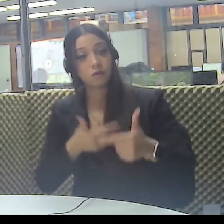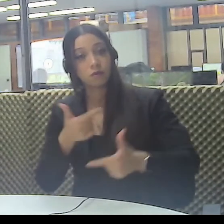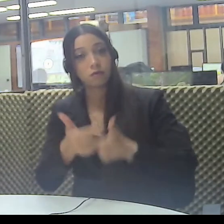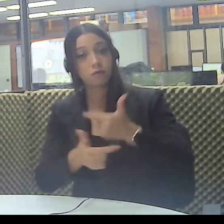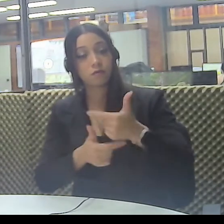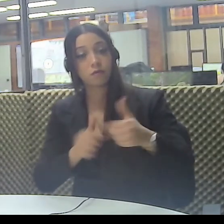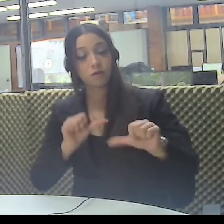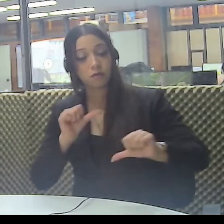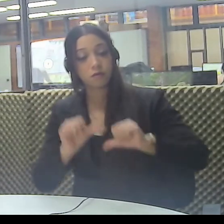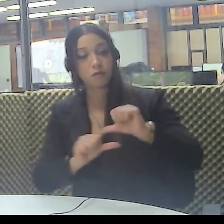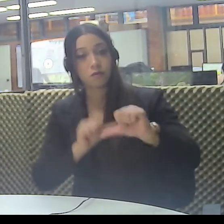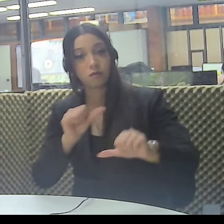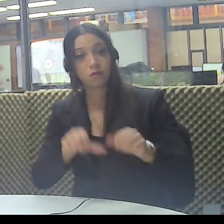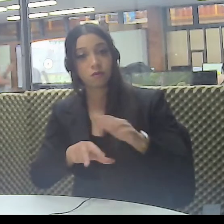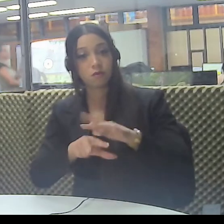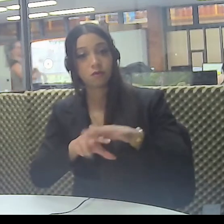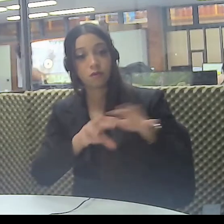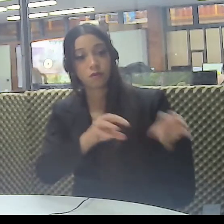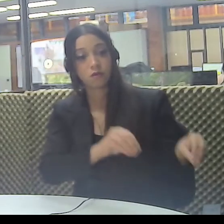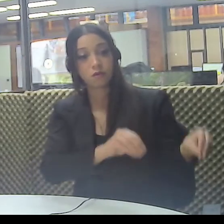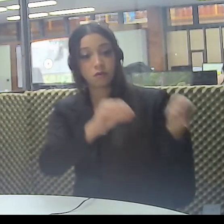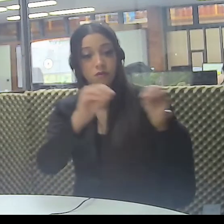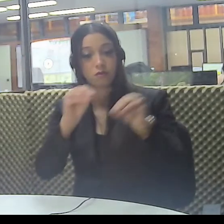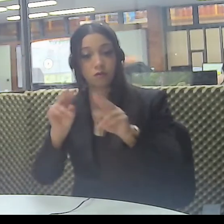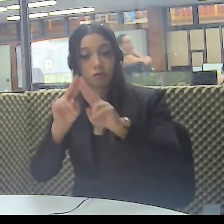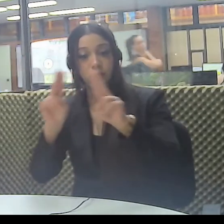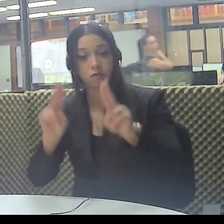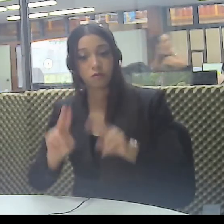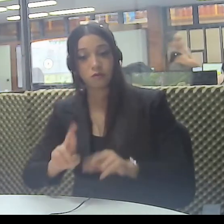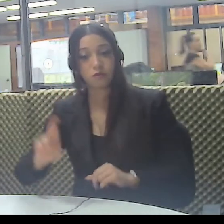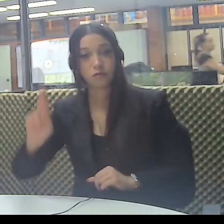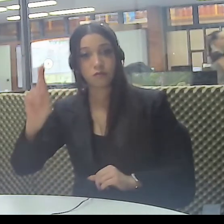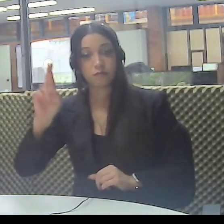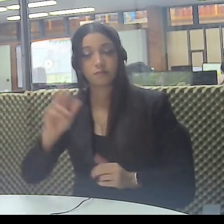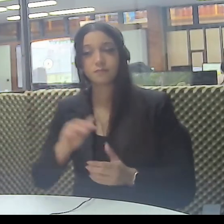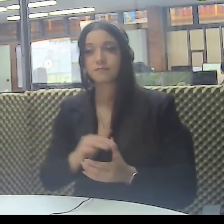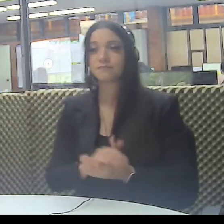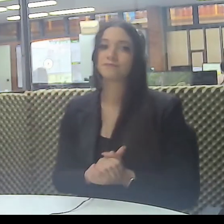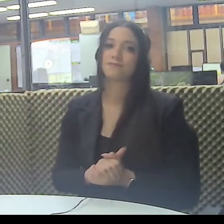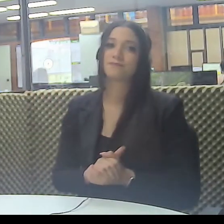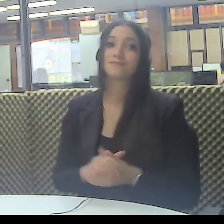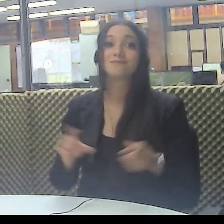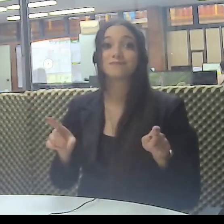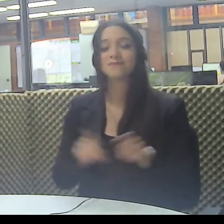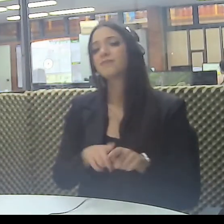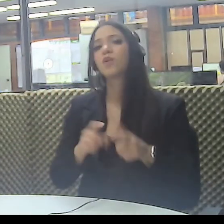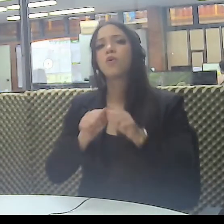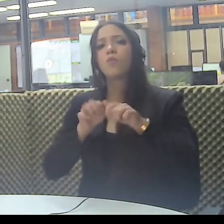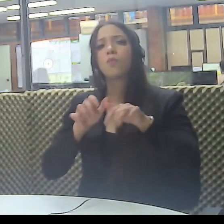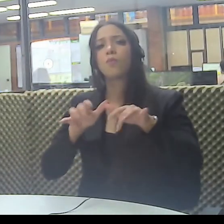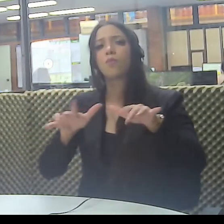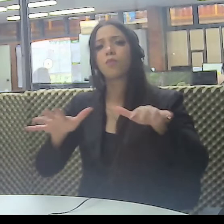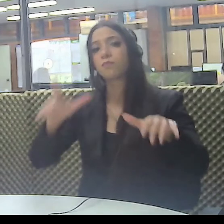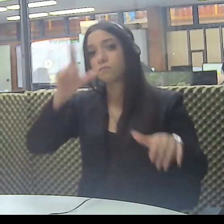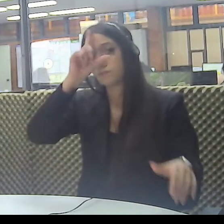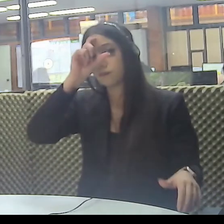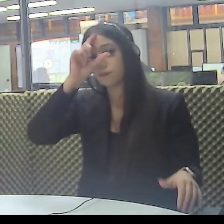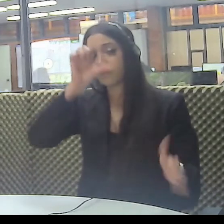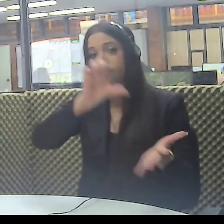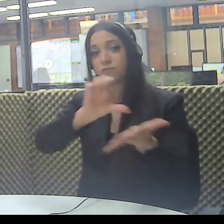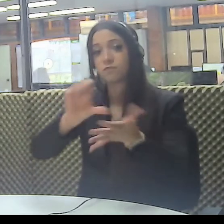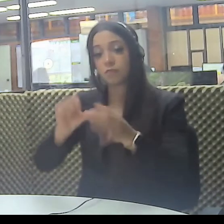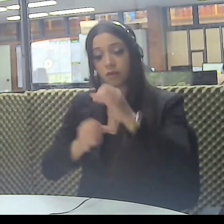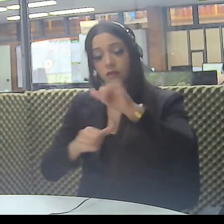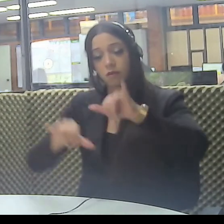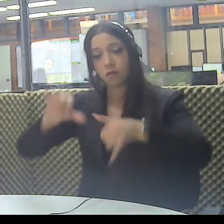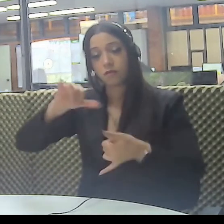essa transição do internado do hospital que ele está hoje para os hospitais de referência da nossa vida. Além de uma ampla rede de hospitais, clínicas e